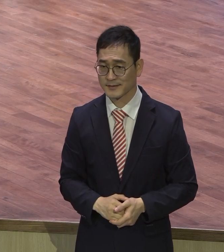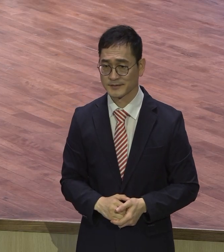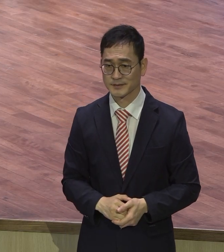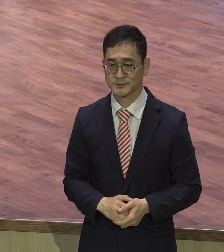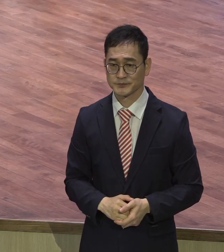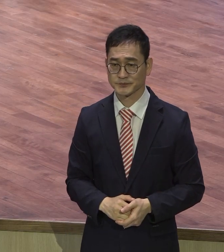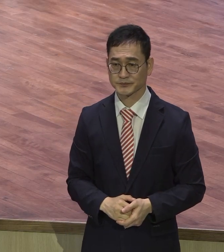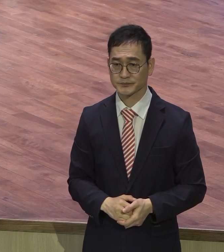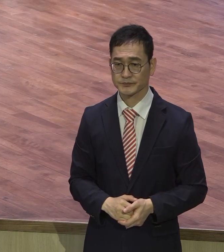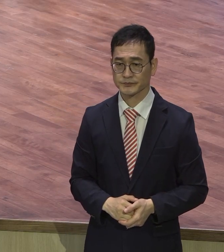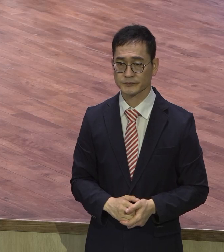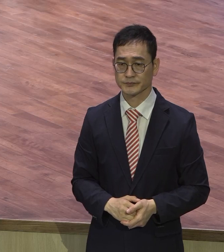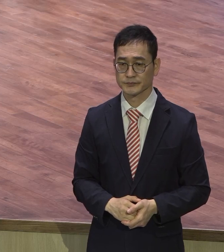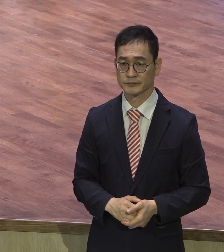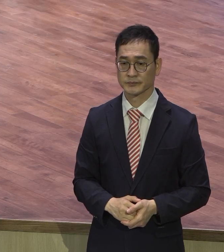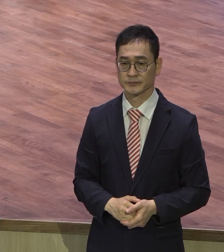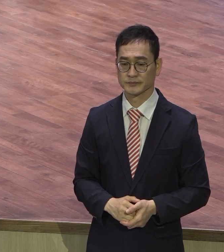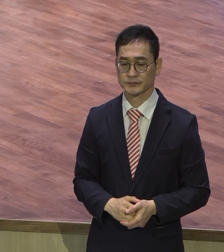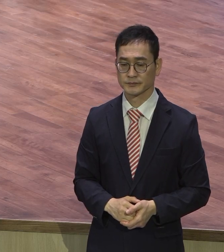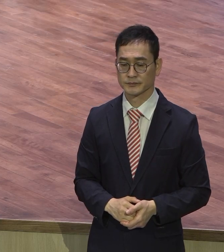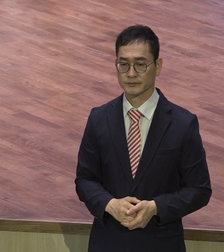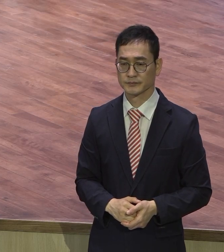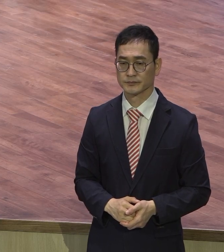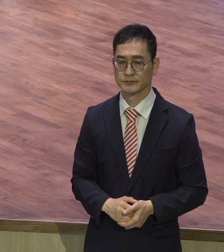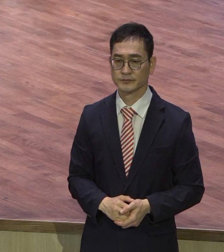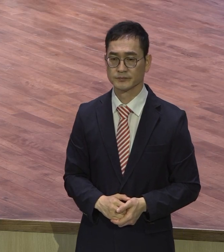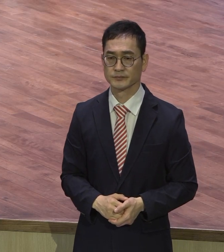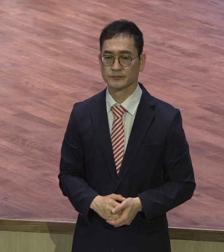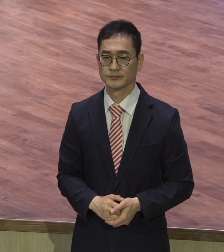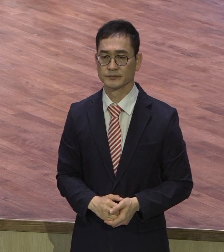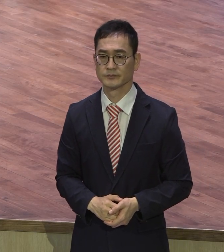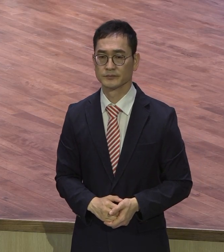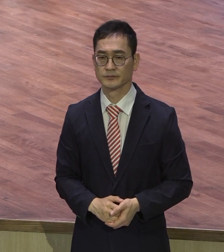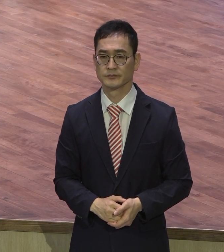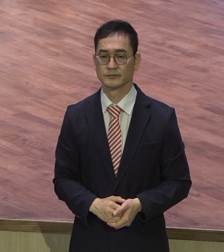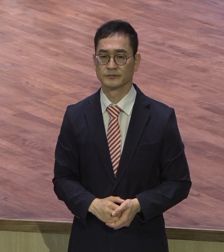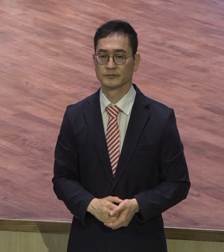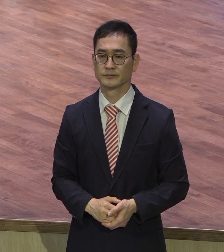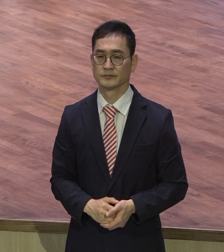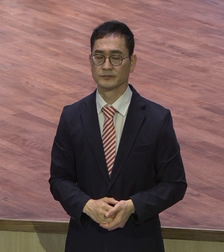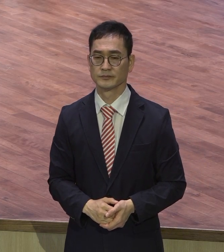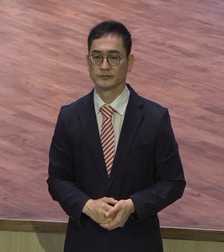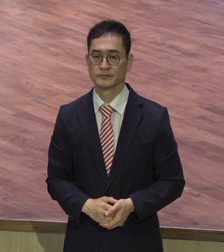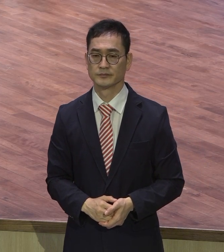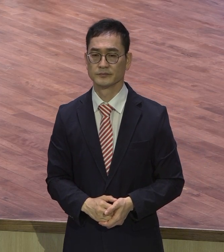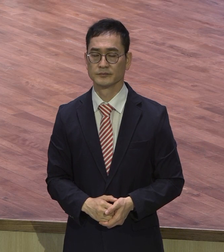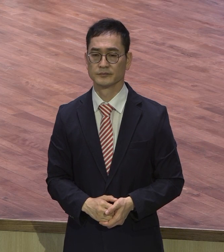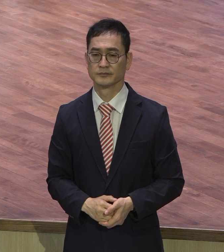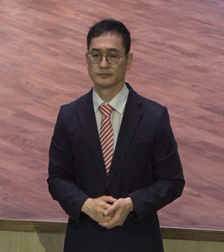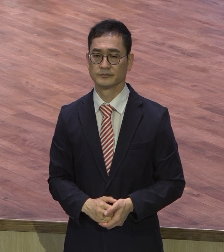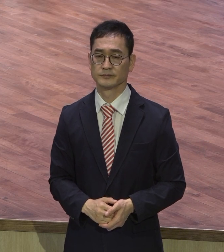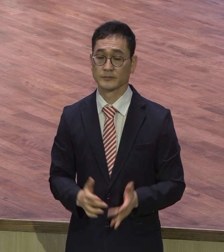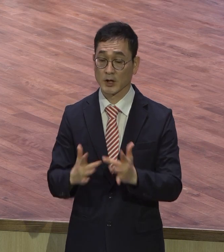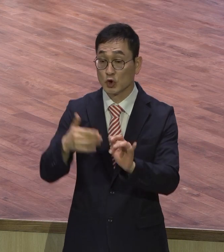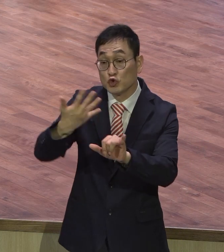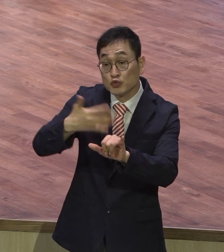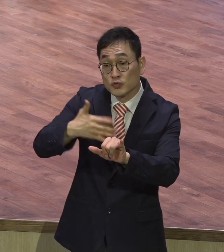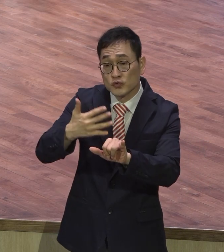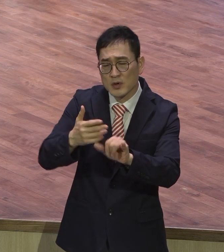세미나 메시지 수련의 메시지 얼마든지 들을 수 있다. 얼마든지 지금 유튜브 통해서 볼 수 있잖아.